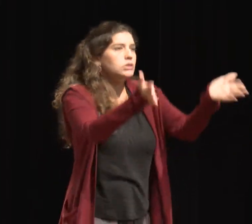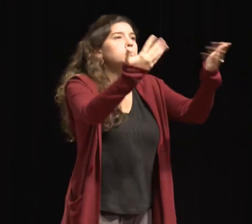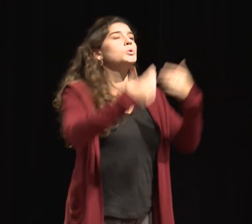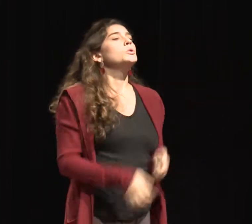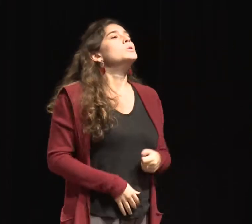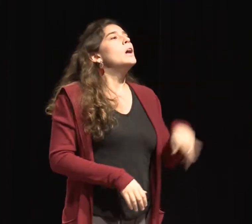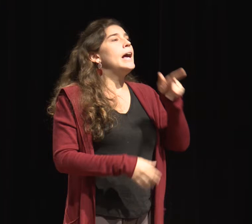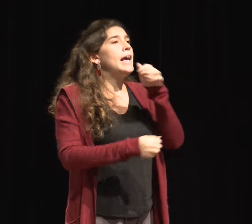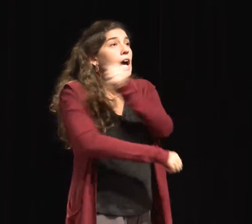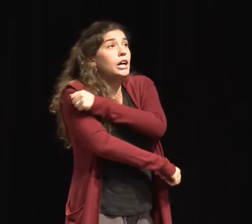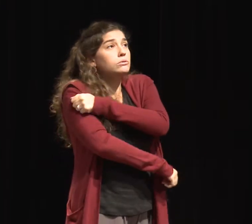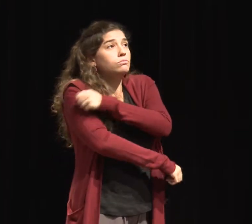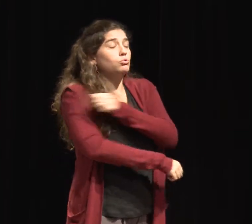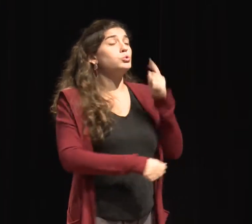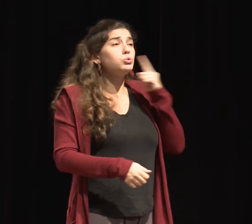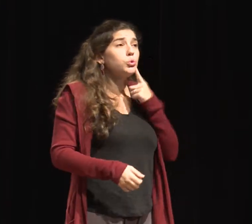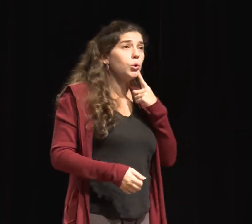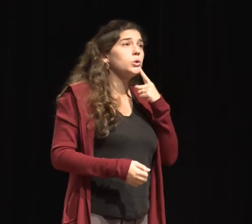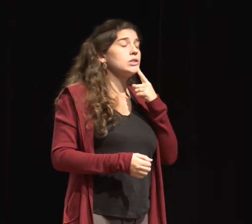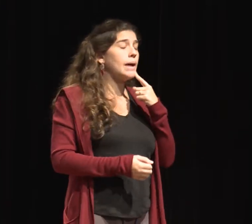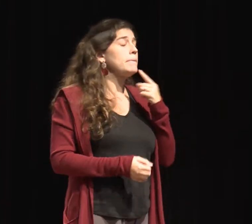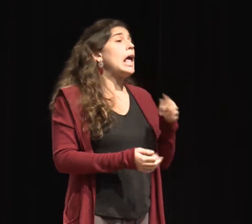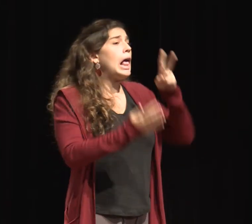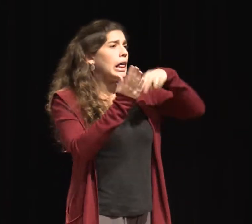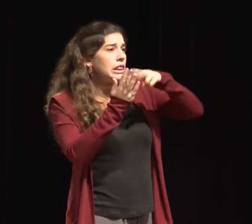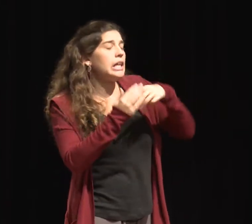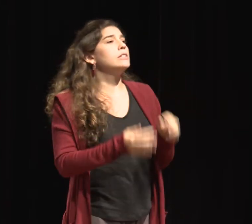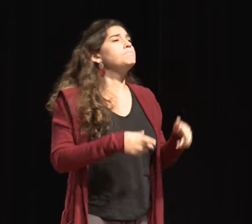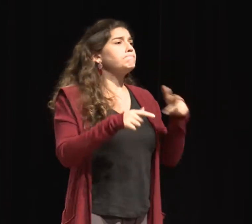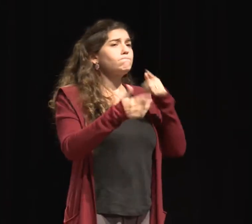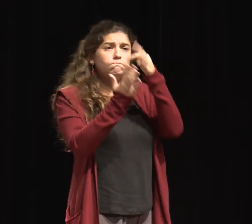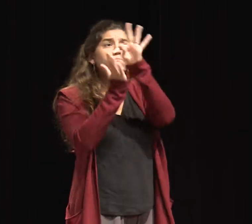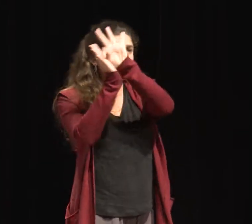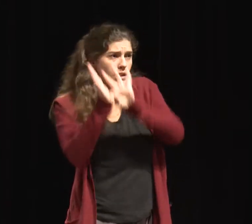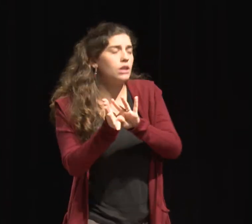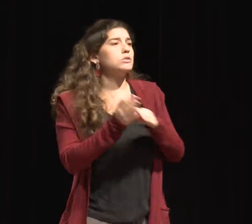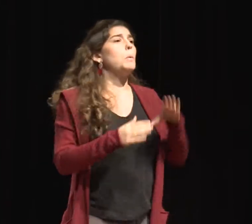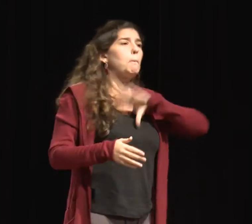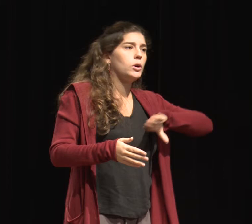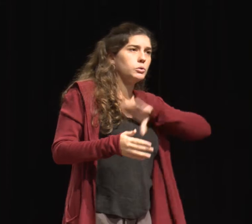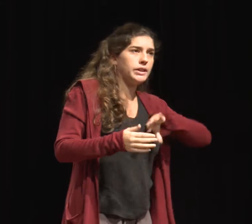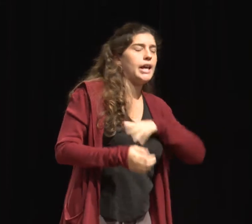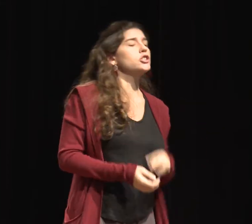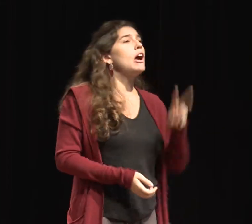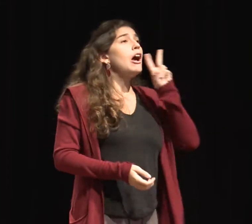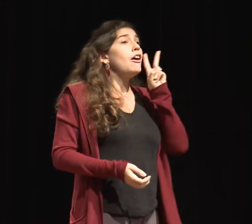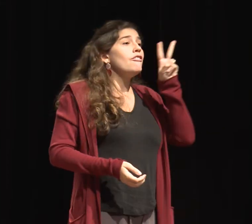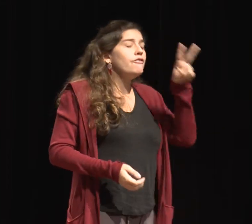E eu, como professora, eu estimulo sempre os alunos surdos, a lerem textos em